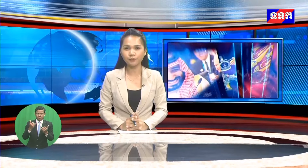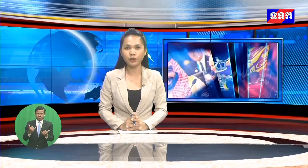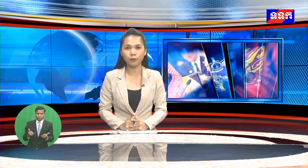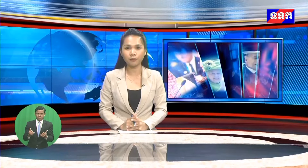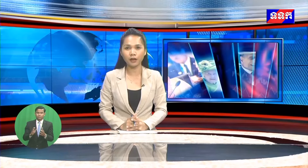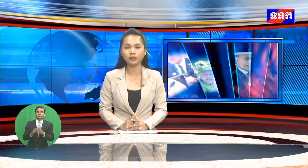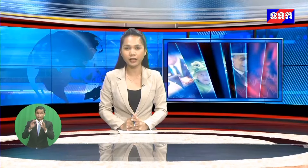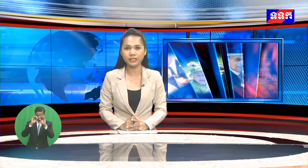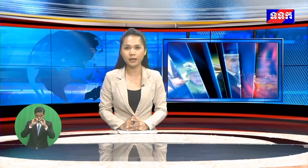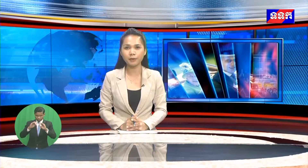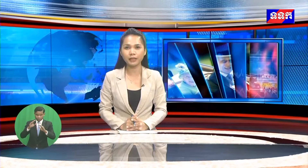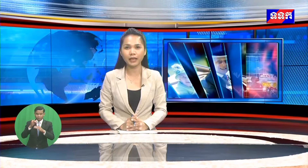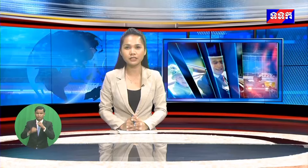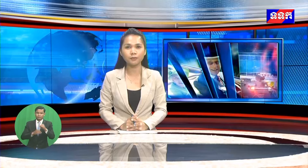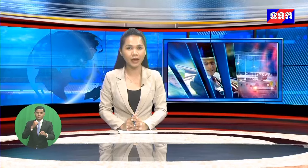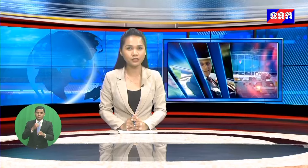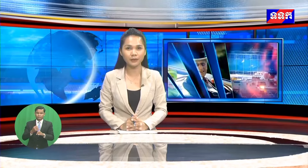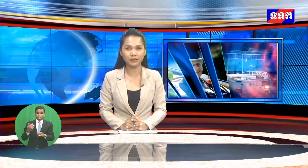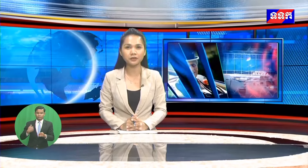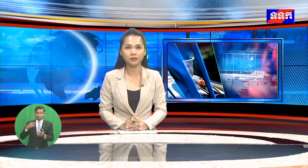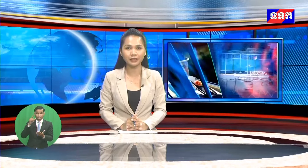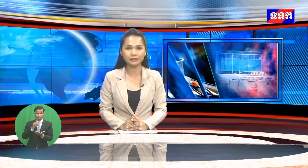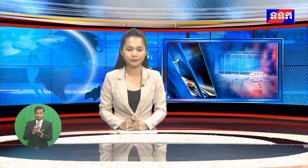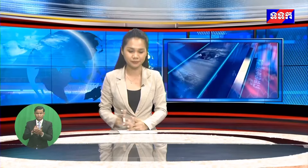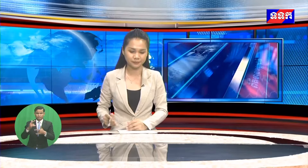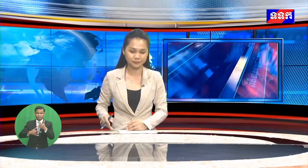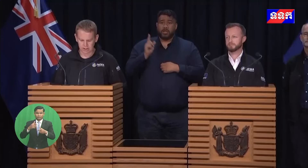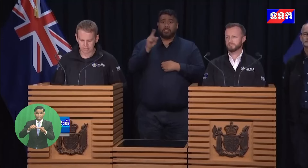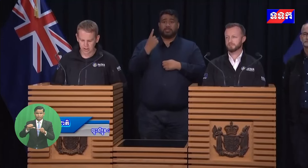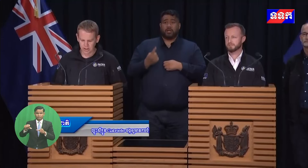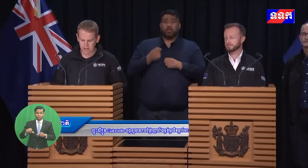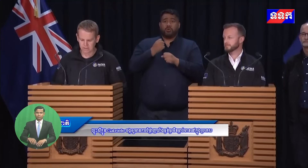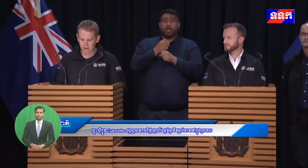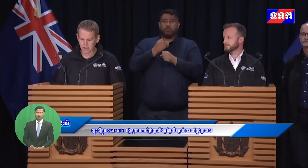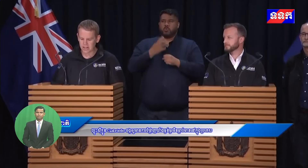ណលីឡាសូមជម្រាបជូនព័ត៌មានអន្តរជាតិដែលមានមេតិការសំខាន់ដូចតទៅ